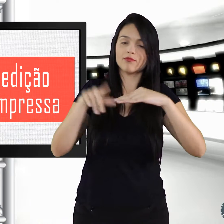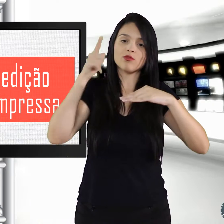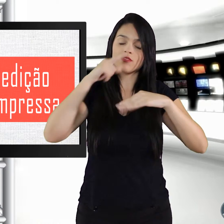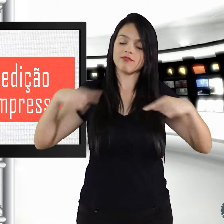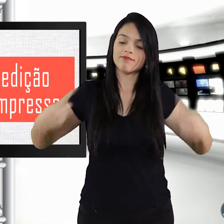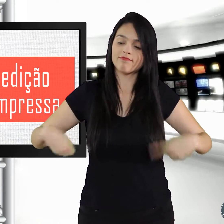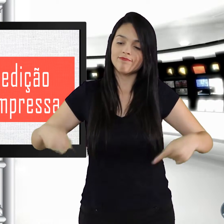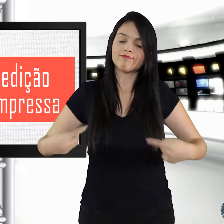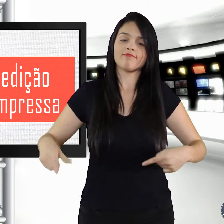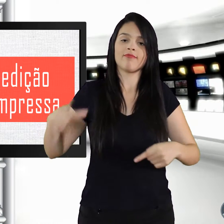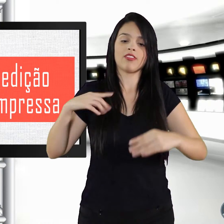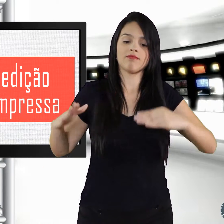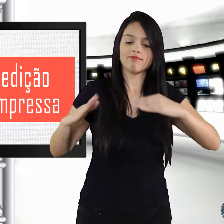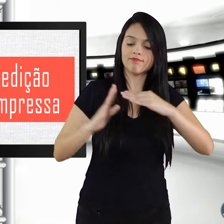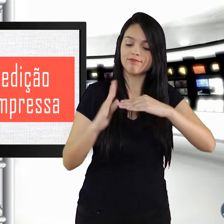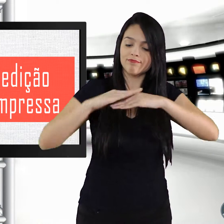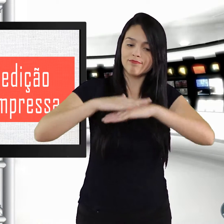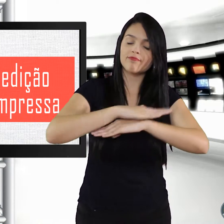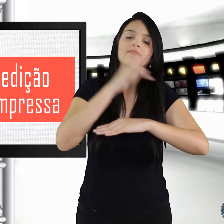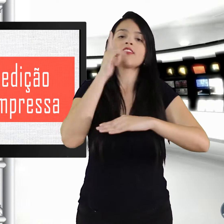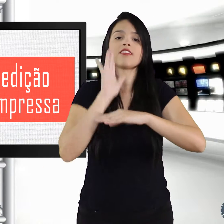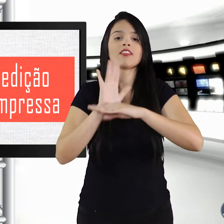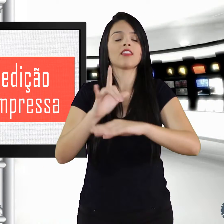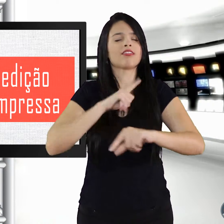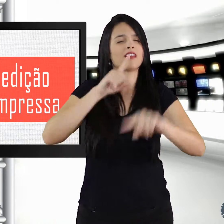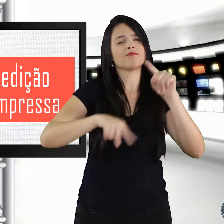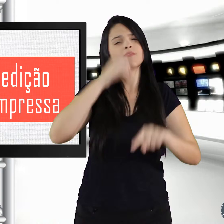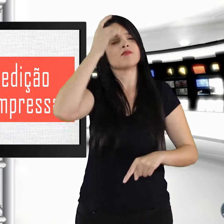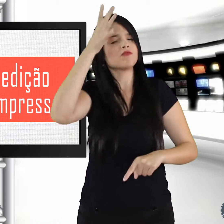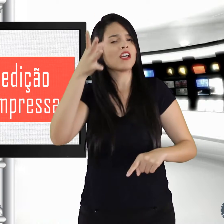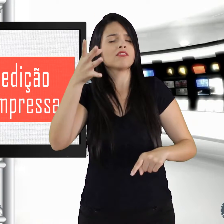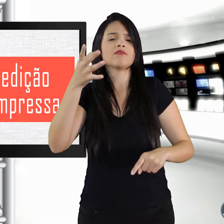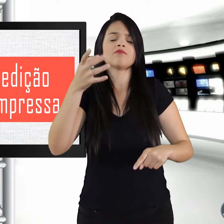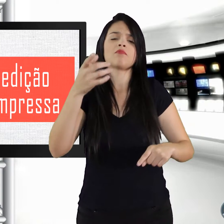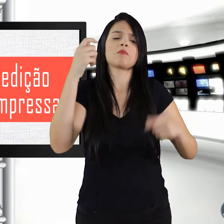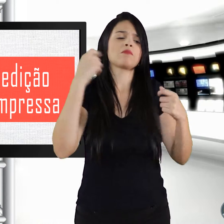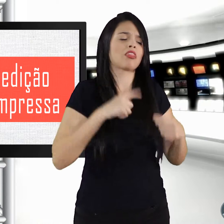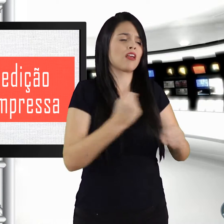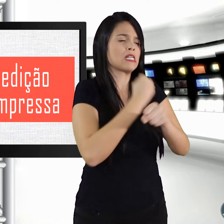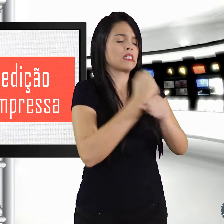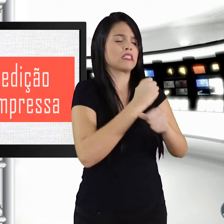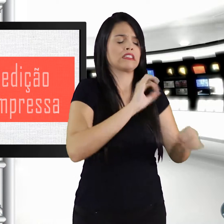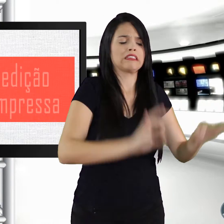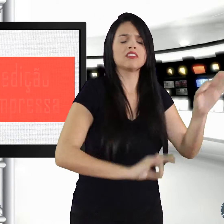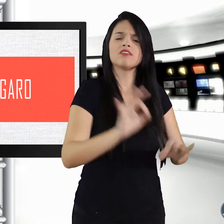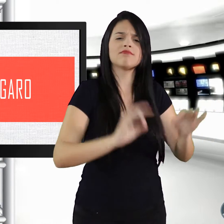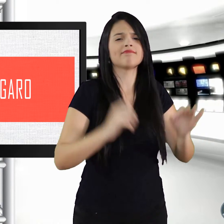A utilização do equipamento é bem simples, pois não é necessário mover nenhuma modificação na estrutura do degrau ou da escada,